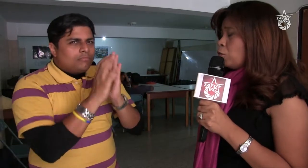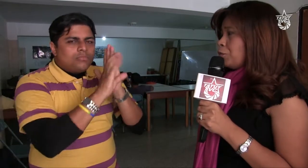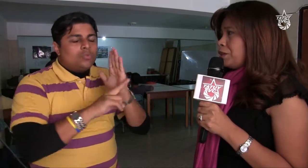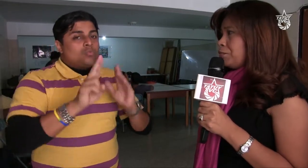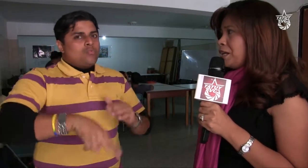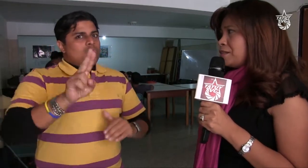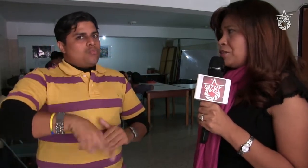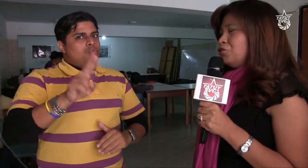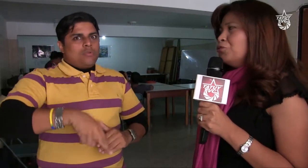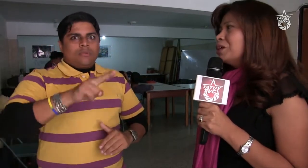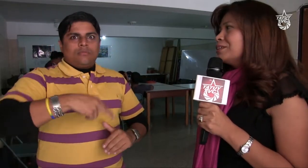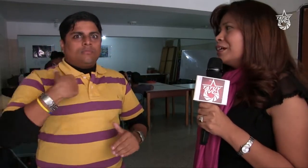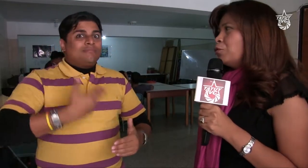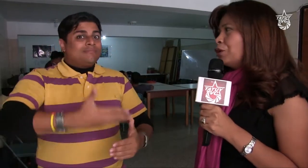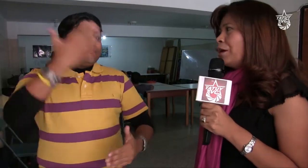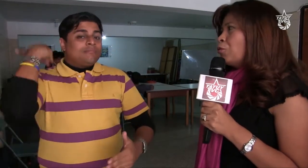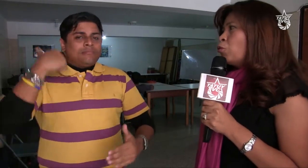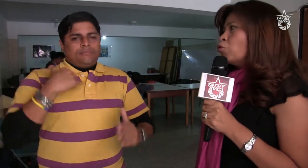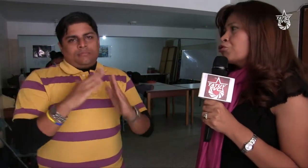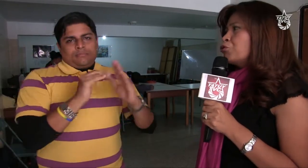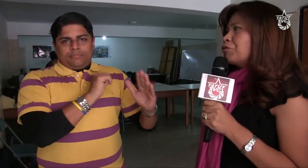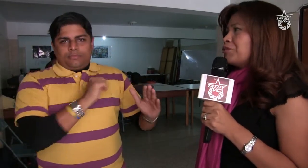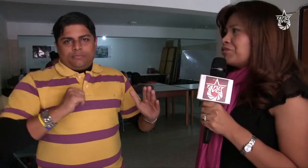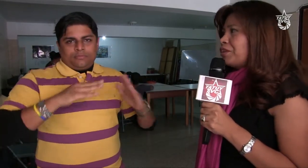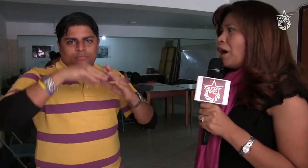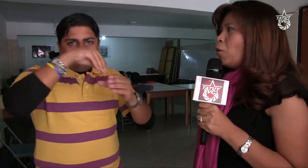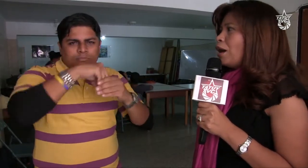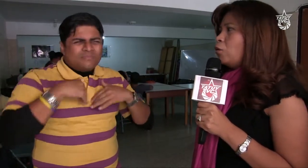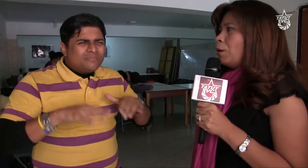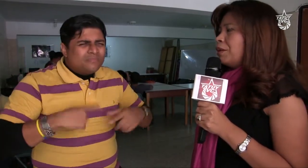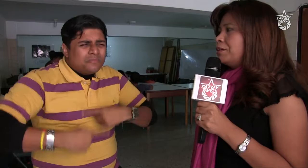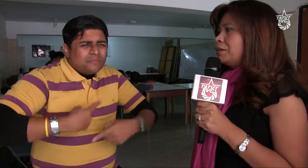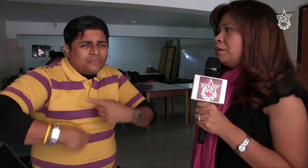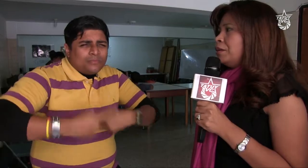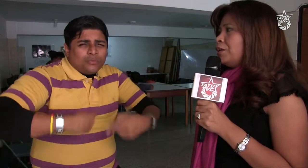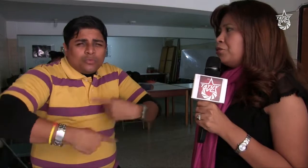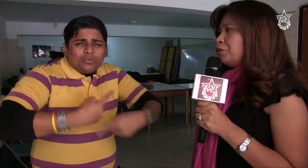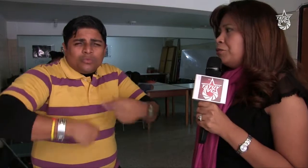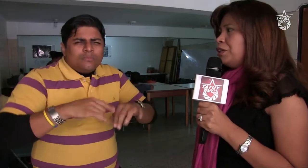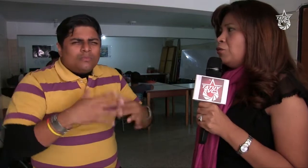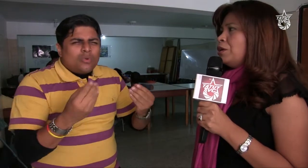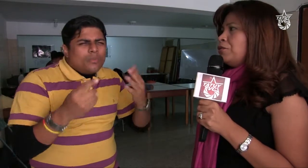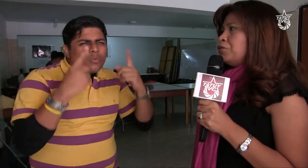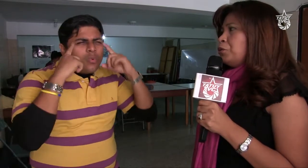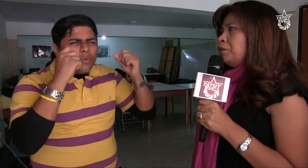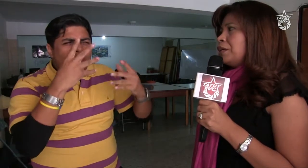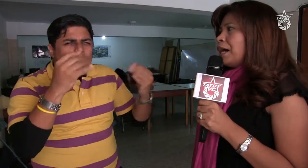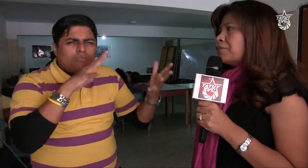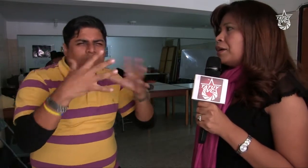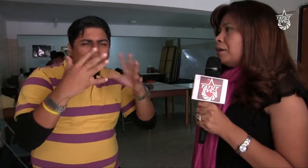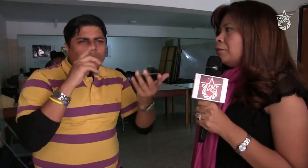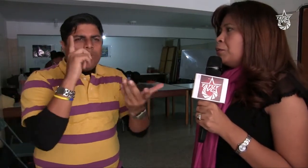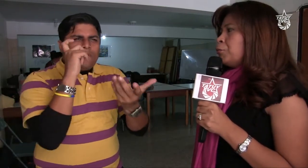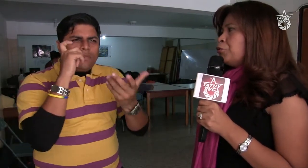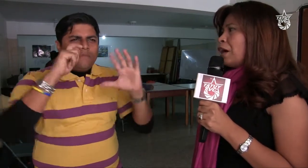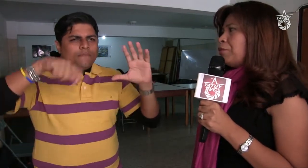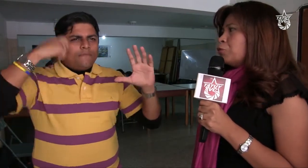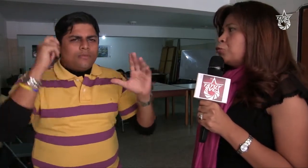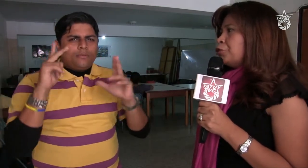comúnmente me hacen. Yo nunca entré a un curso, a una universidad o algo a aprender ediciones de video, sino en mi casa me puse a ver tutoriales,